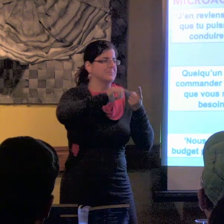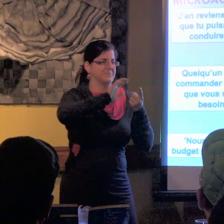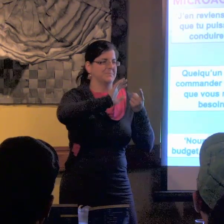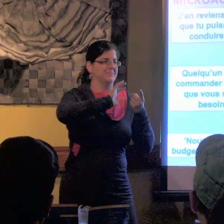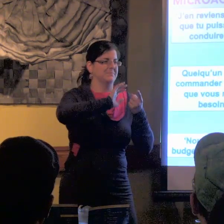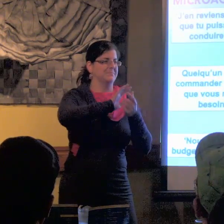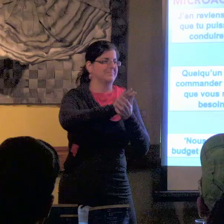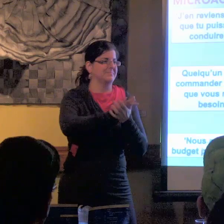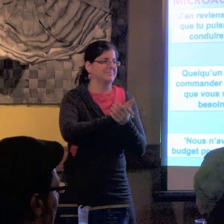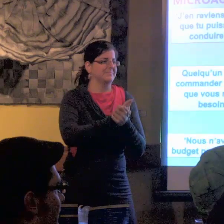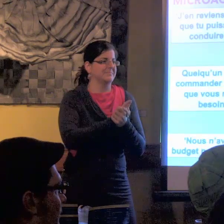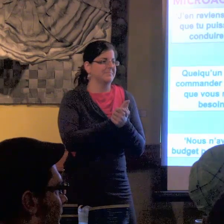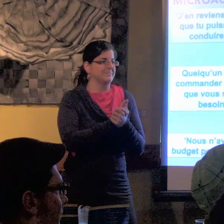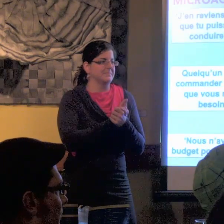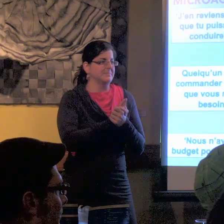n'entend pas? Souvent, on